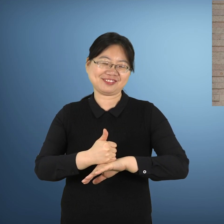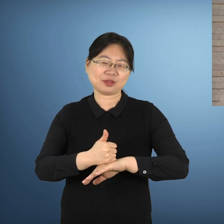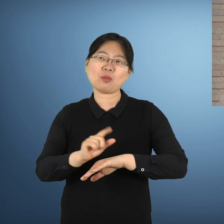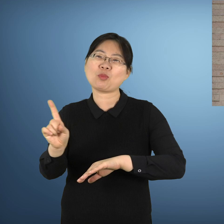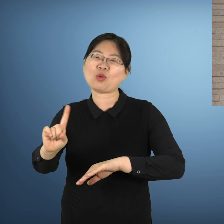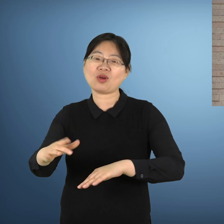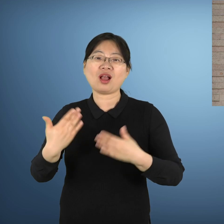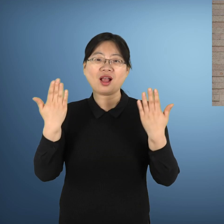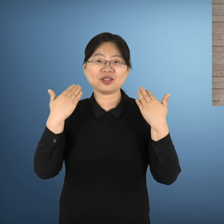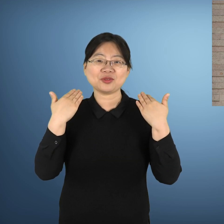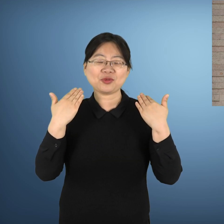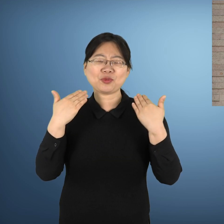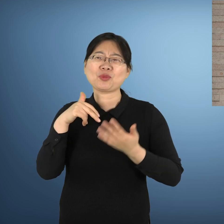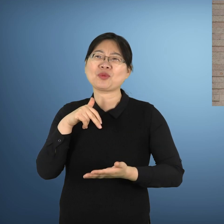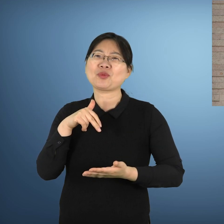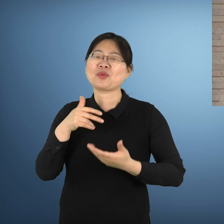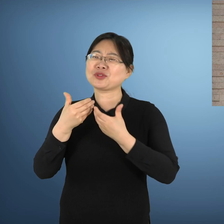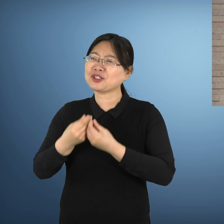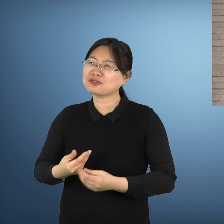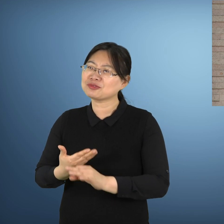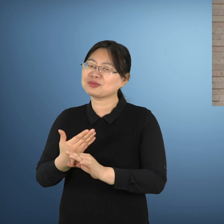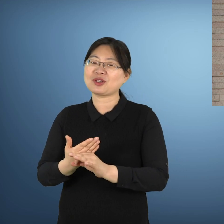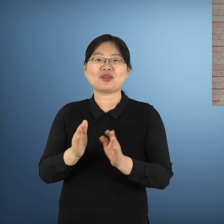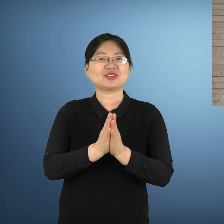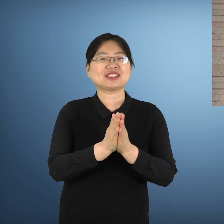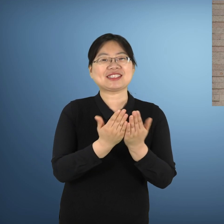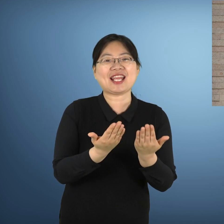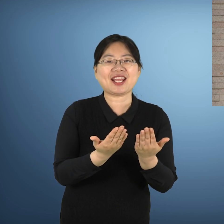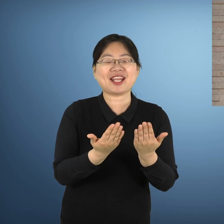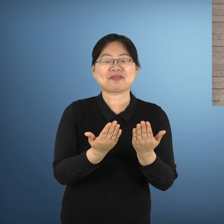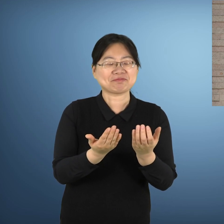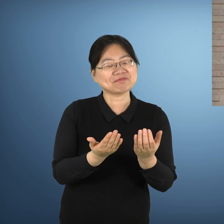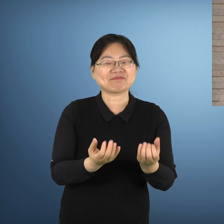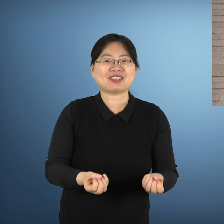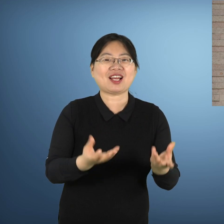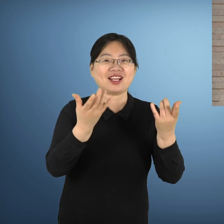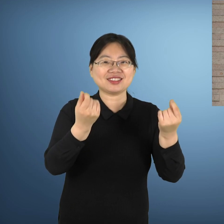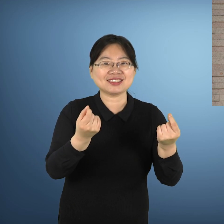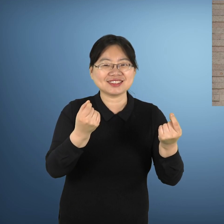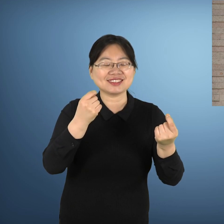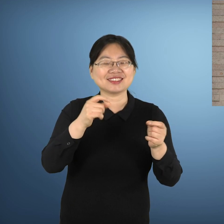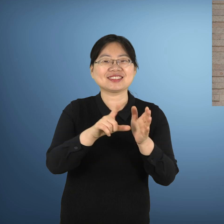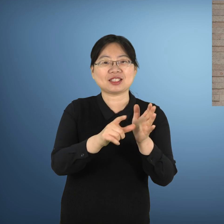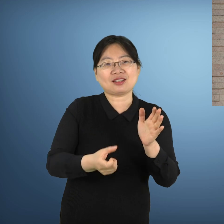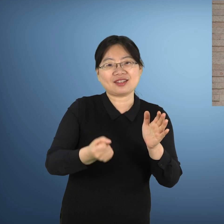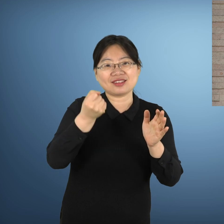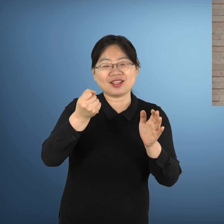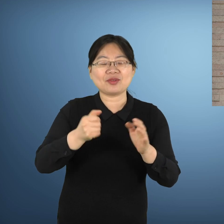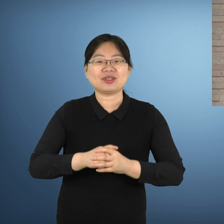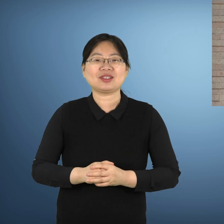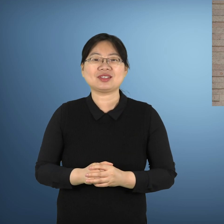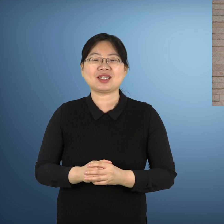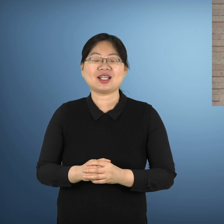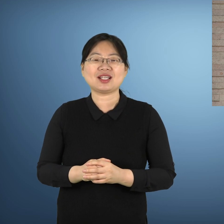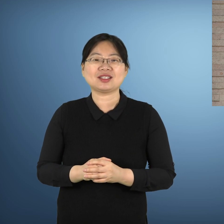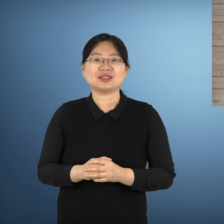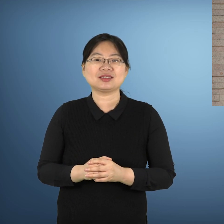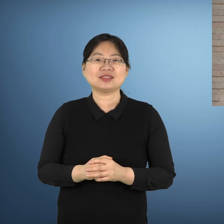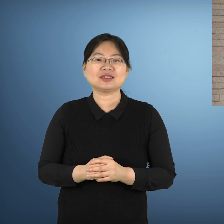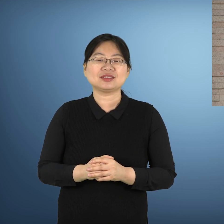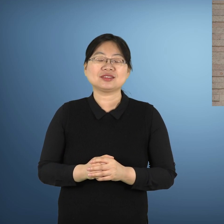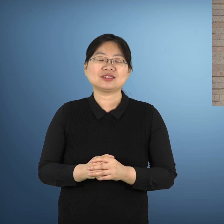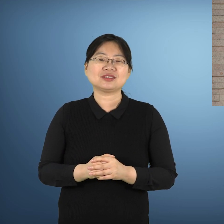얘기하면 책거리 시간이 되겠습니다. 세 가지 질문과 사명이라는